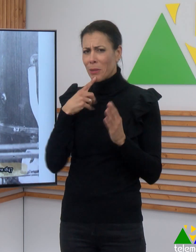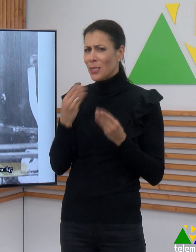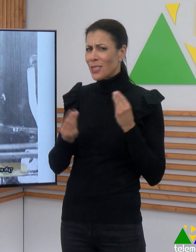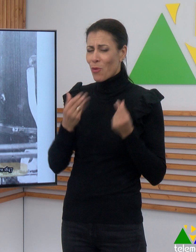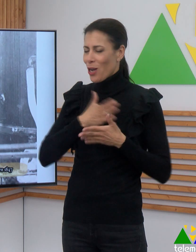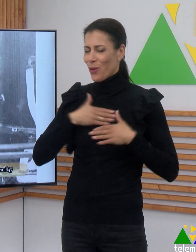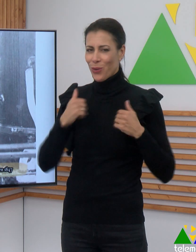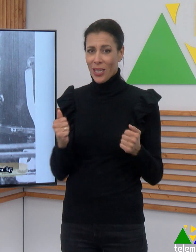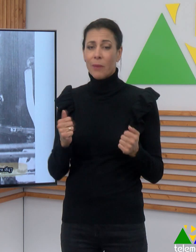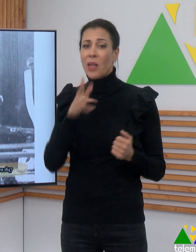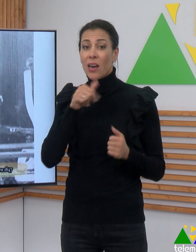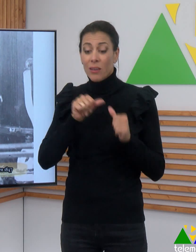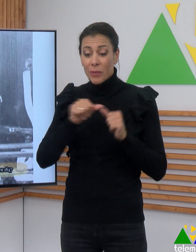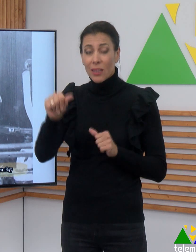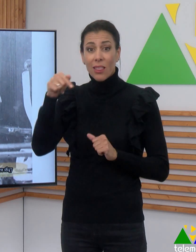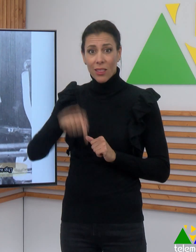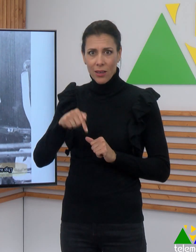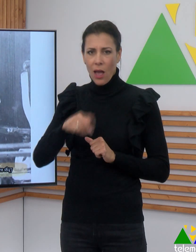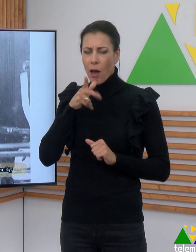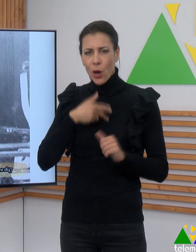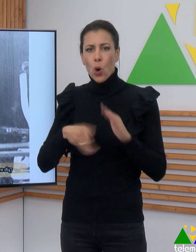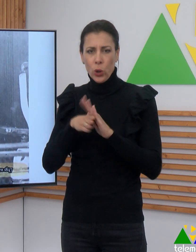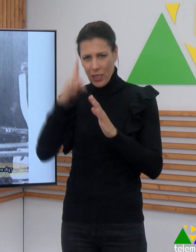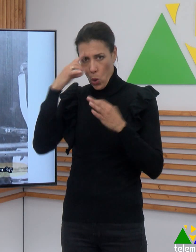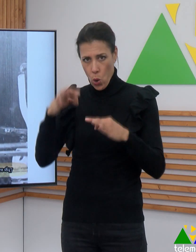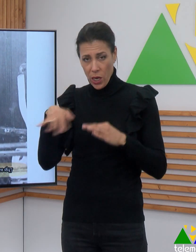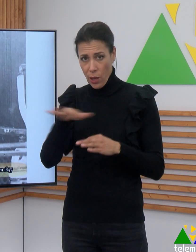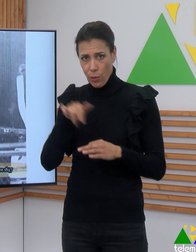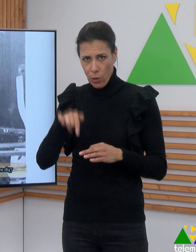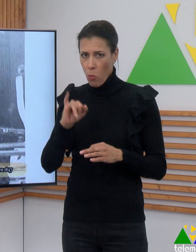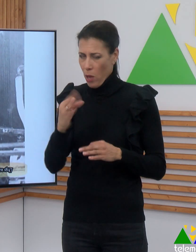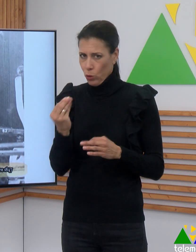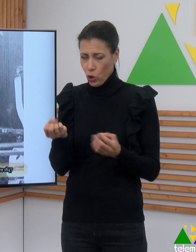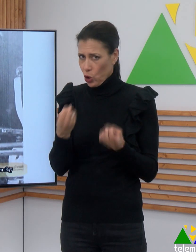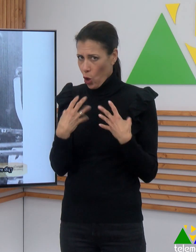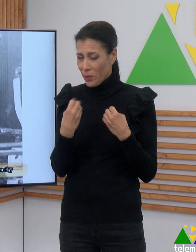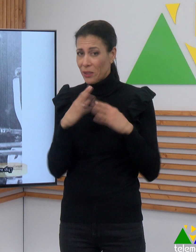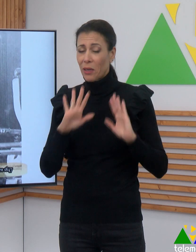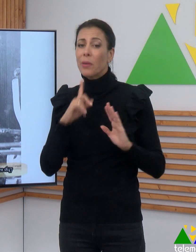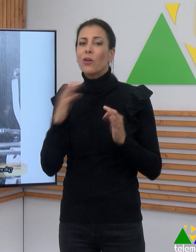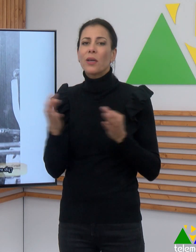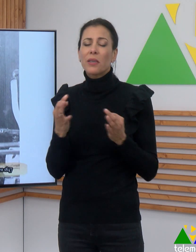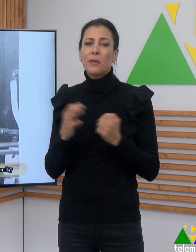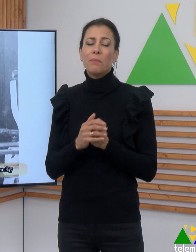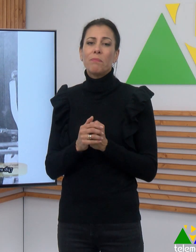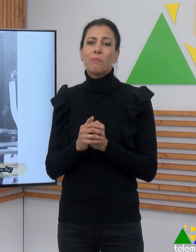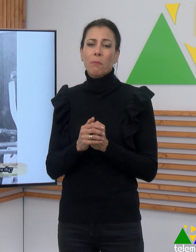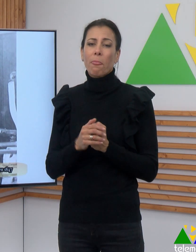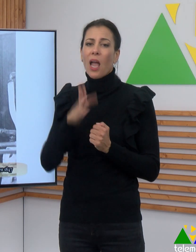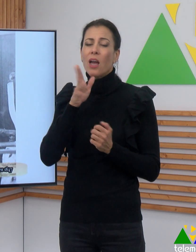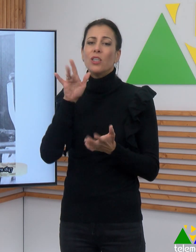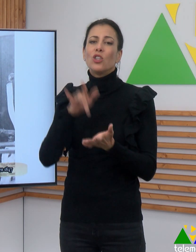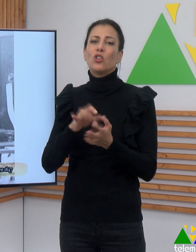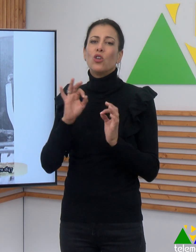vez que quieran. Nosotros a partir de aquí vamos a seguir lógicamente en esta zona que tiene mucho que comentar. Nada más y nada menos que nos acercamos